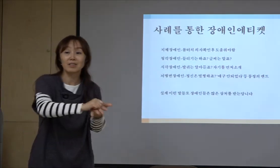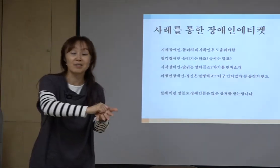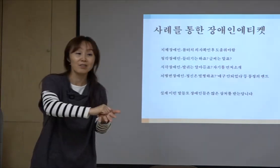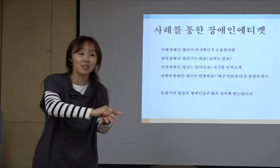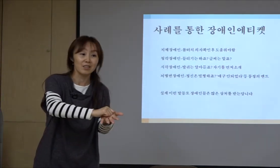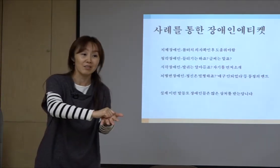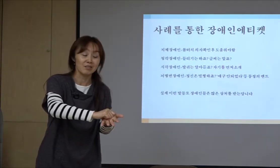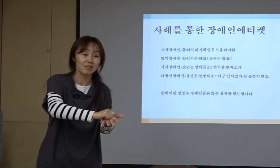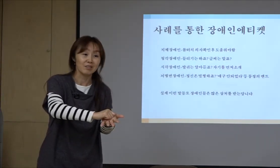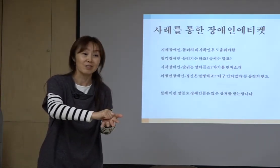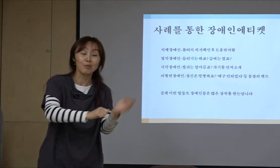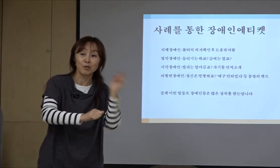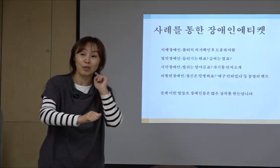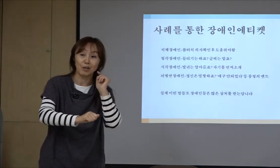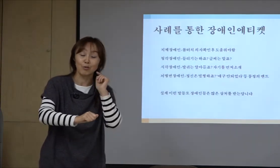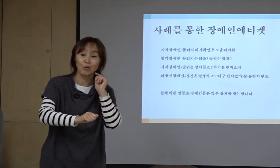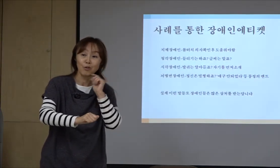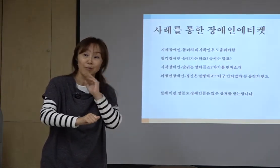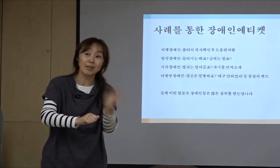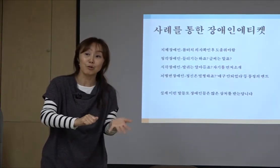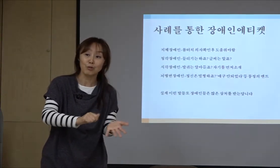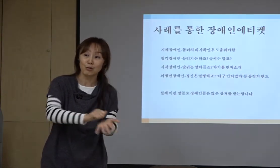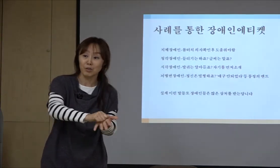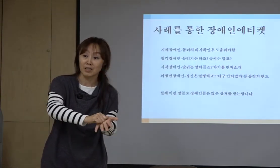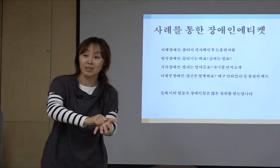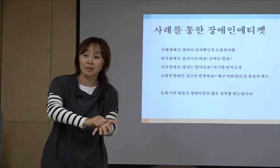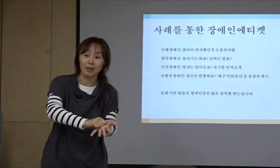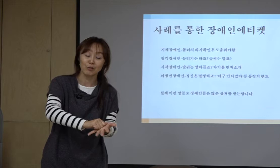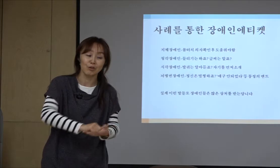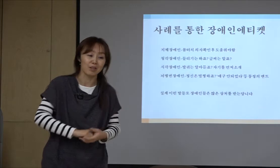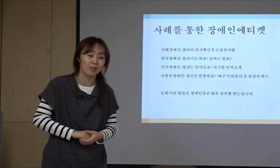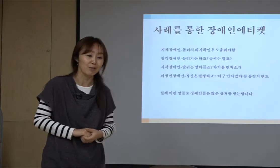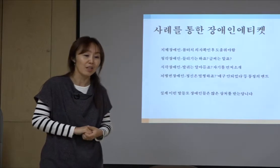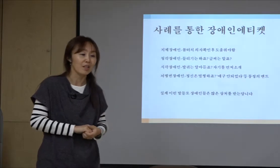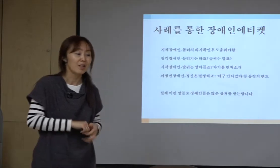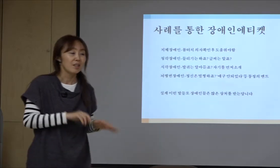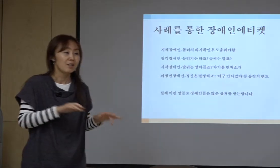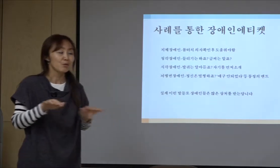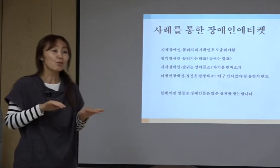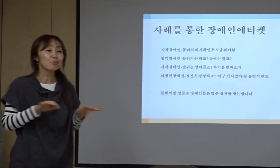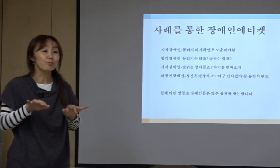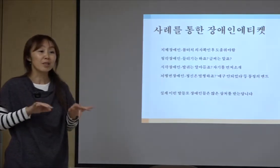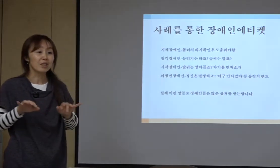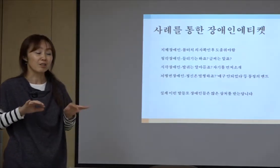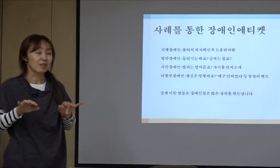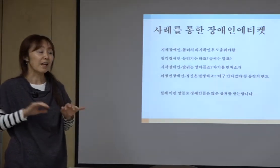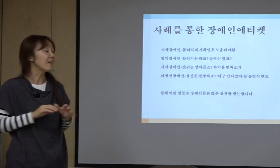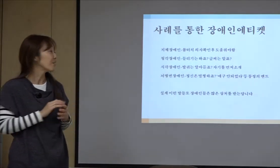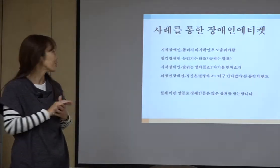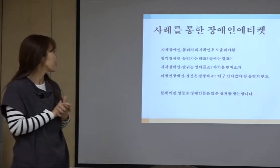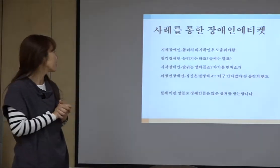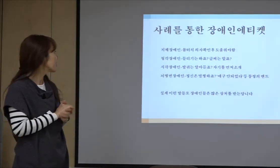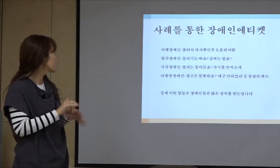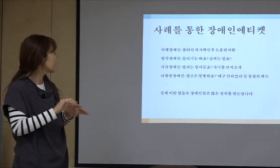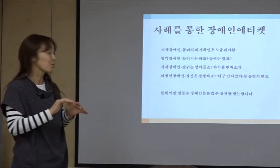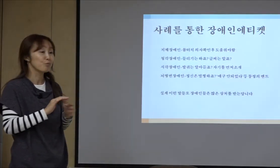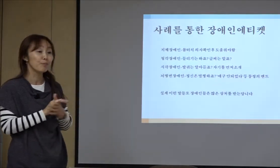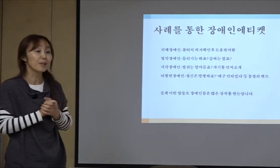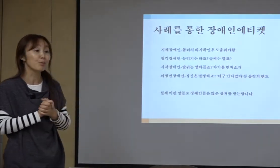쓰는 거잖아요. 들어보지도 않고 말해본 적도 없이 글씨를 배우는 거기 때문에 조금 문맥이나 이런 게 달라요. 그래서 글씨 쓰는 게 좀 불편한